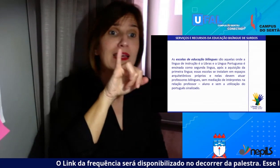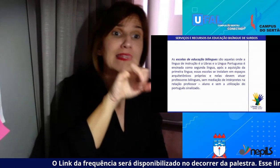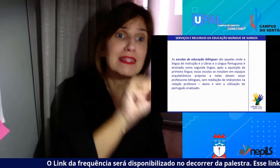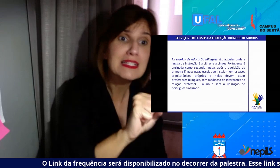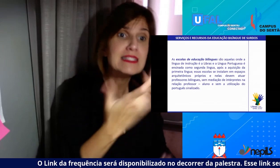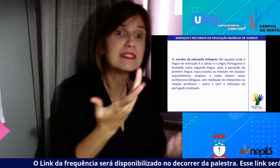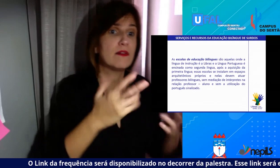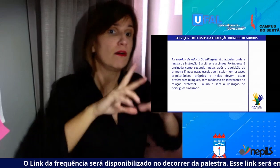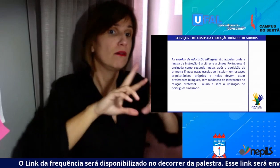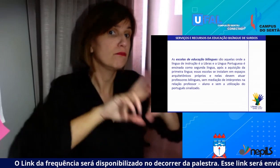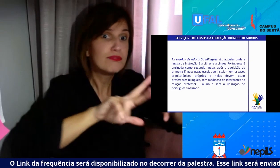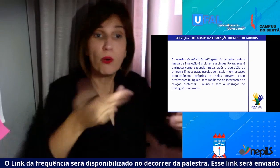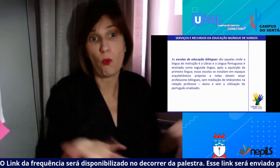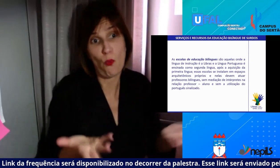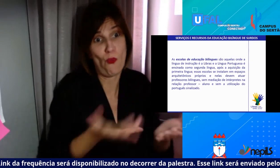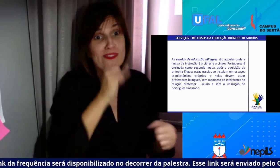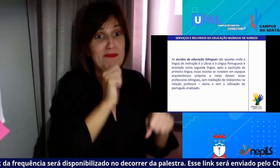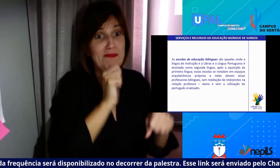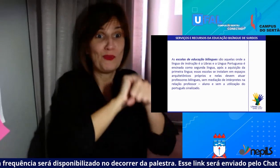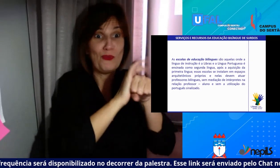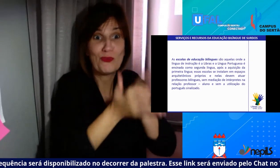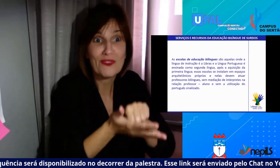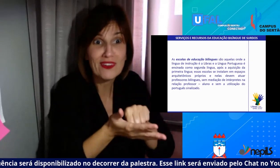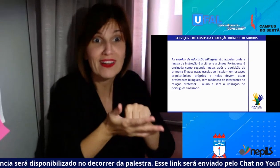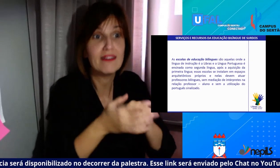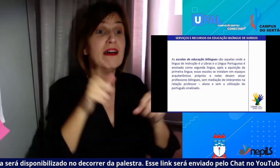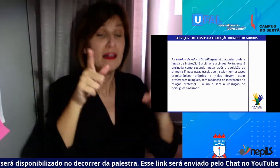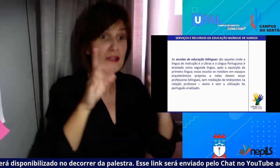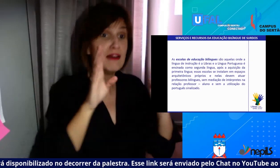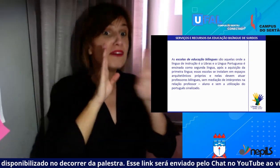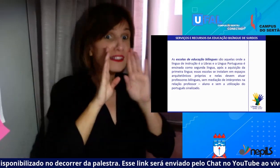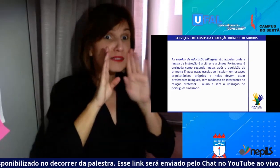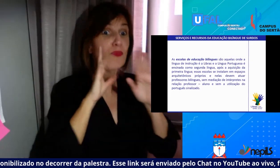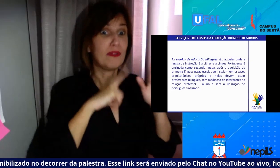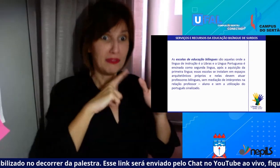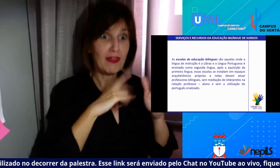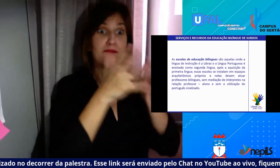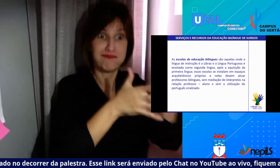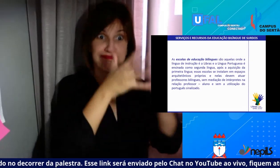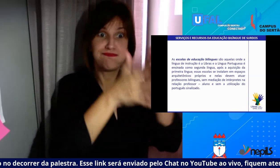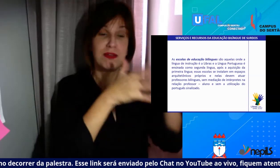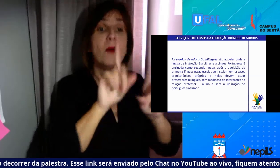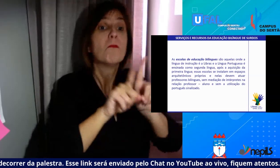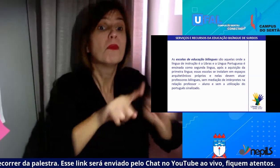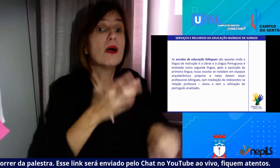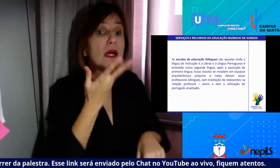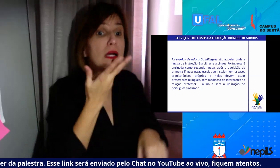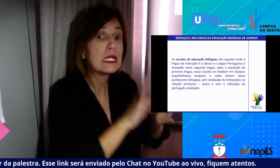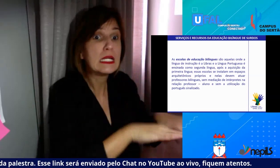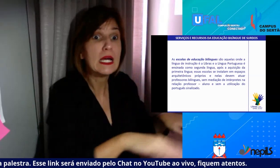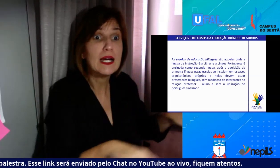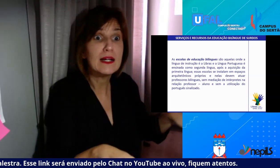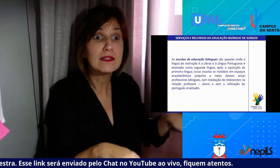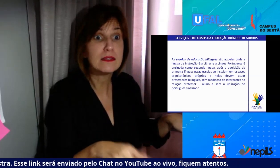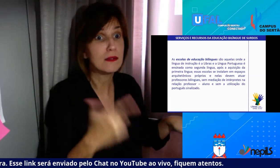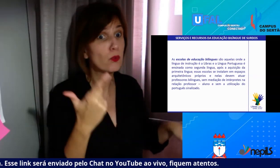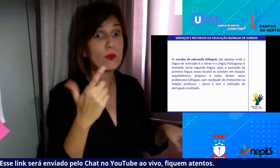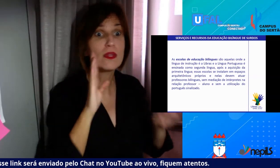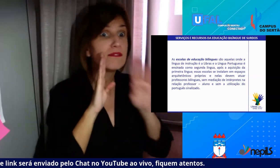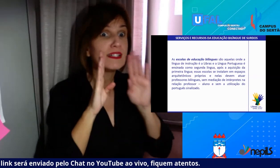possam saber a respeito da questão da pluralidade cultural, das situações de saúde, cuidado de si dentro